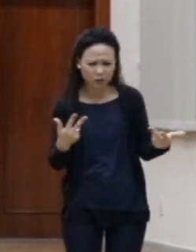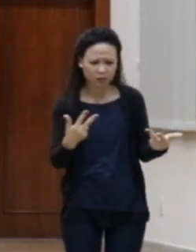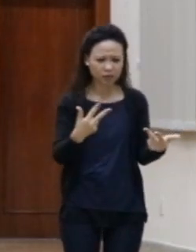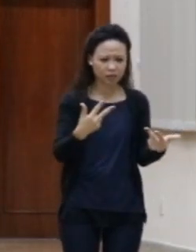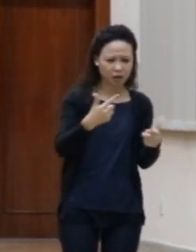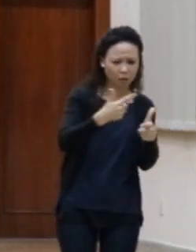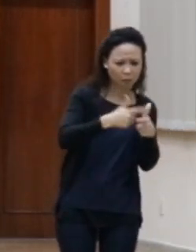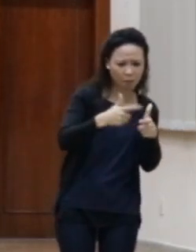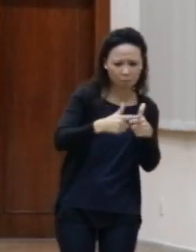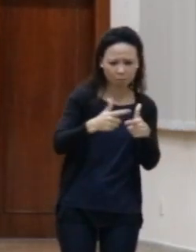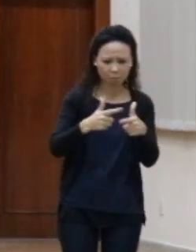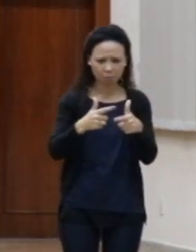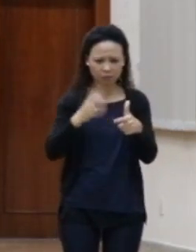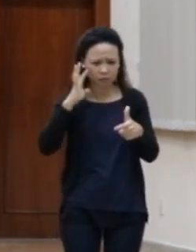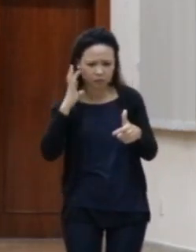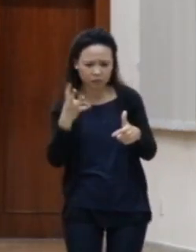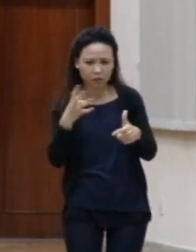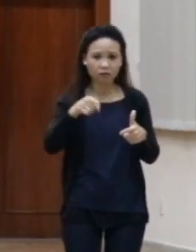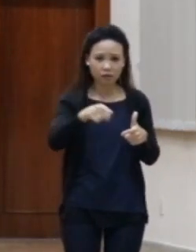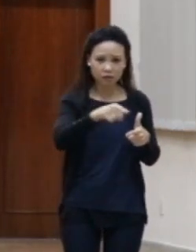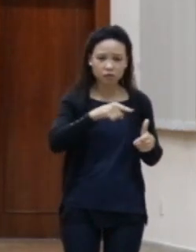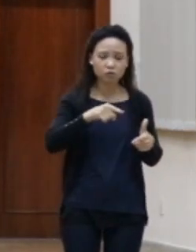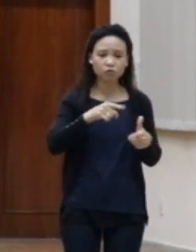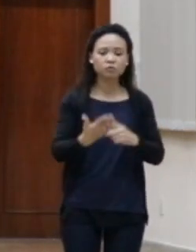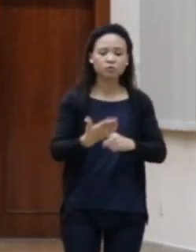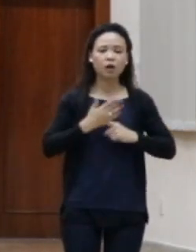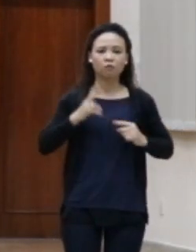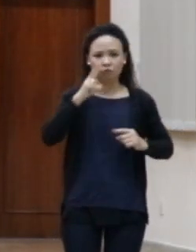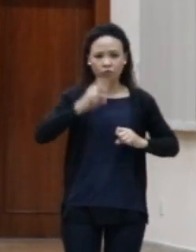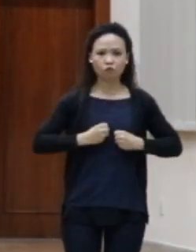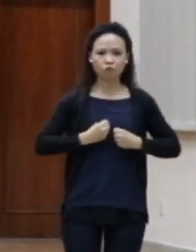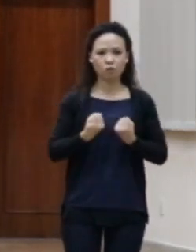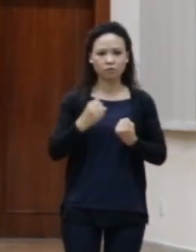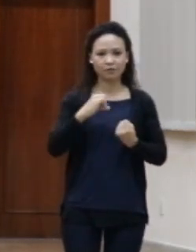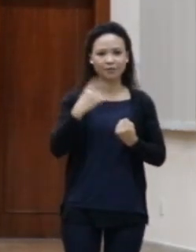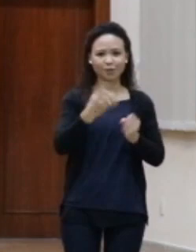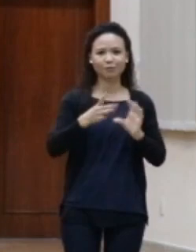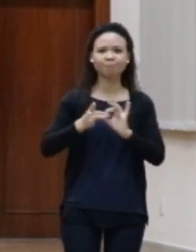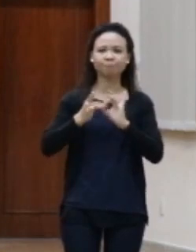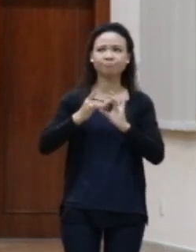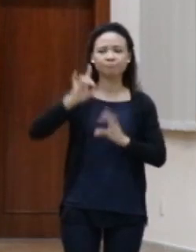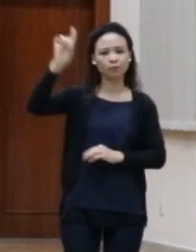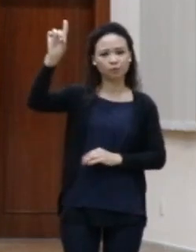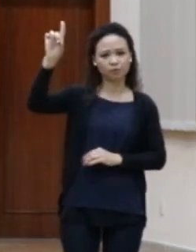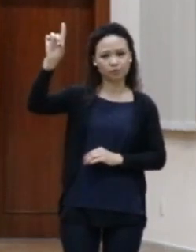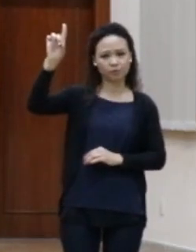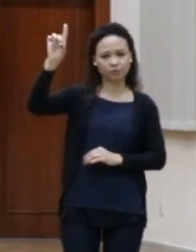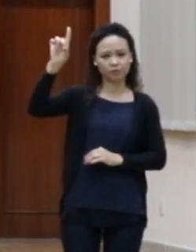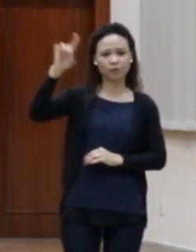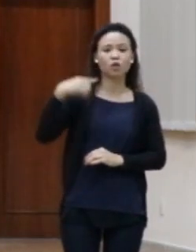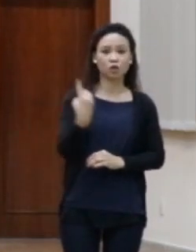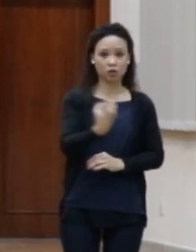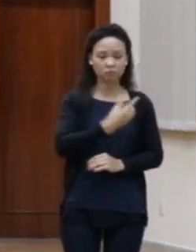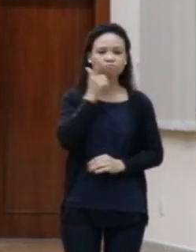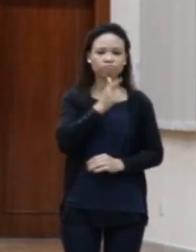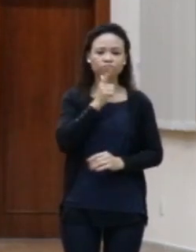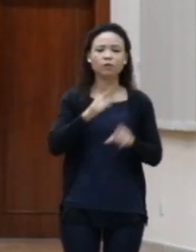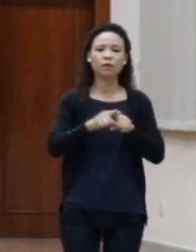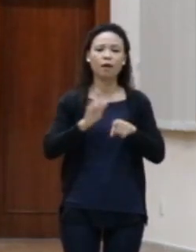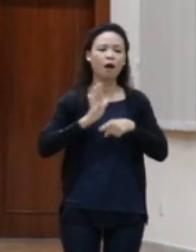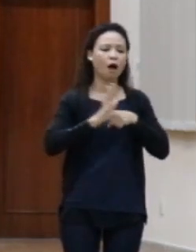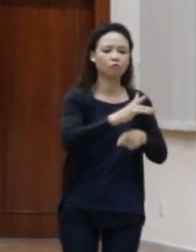eles nos tornarão capazes de ajudar outros que em seus momentos de dor e de escuridão